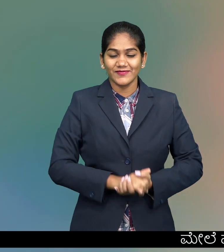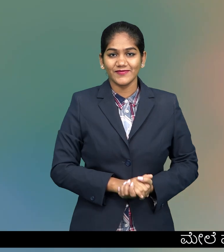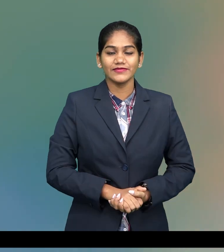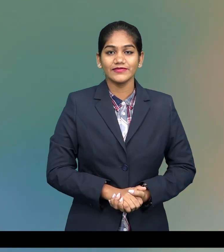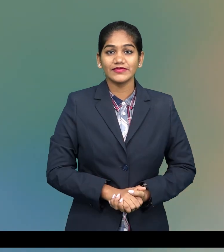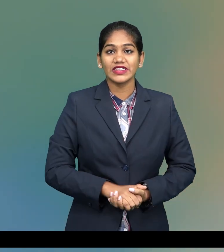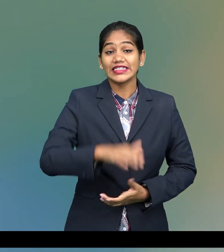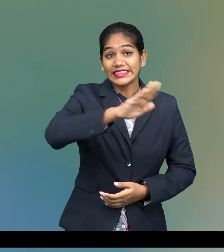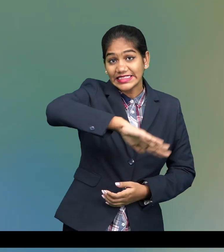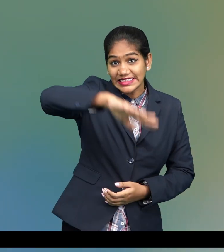ಶಿಮ್ಲಾ